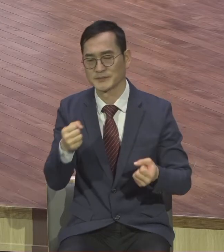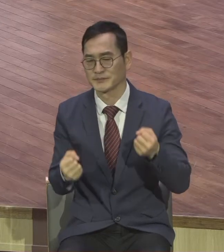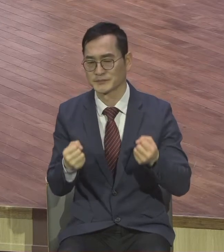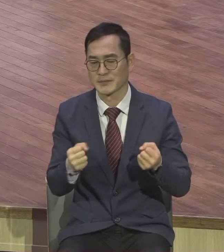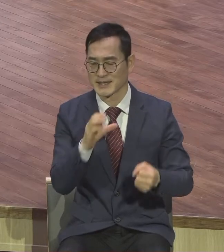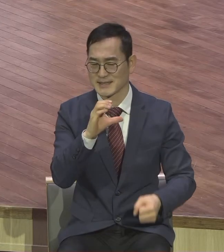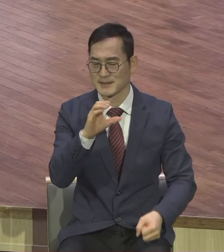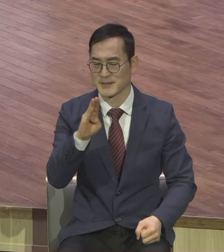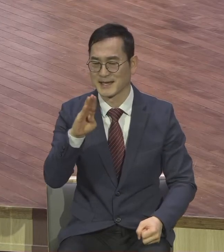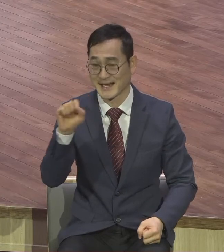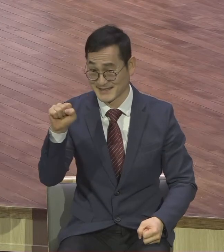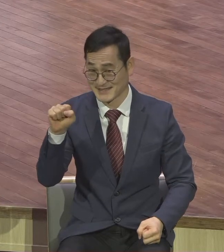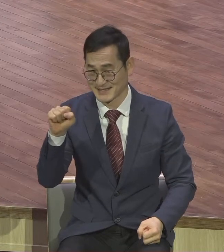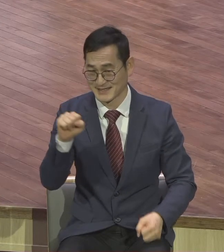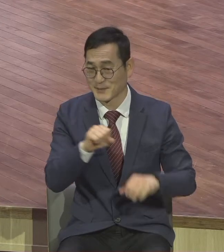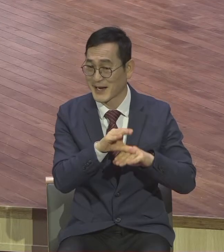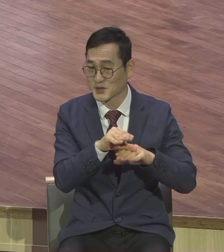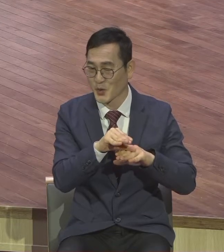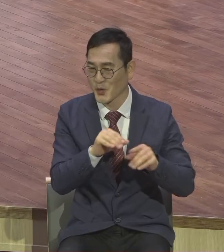김현정